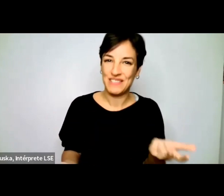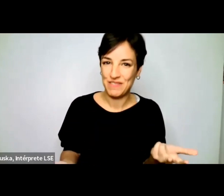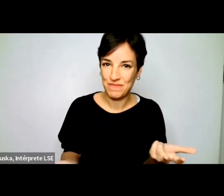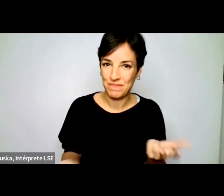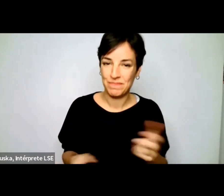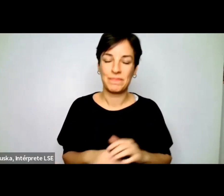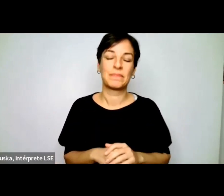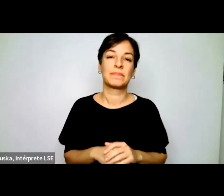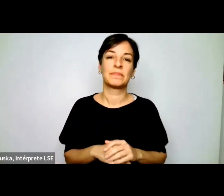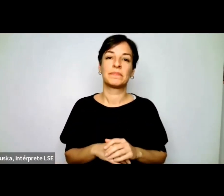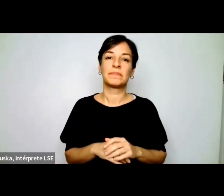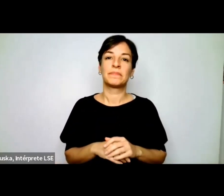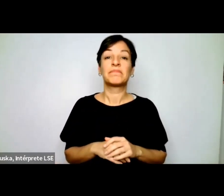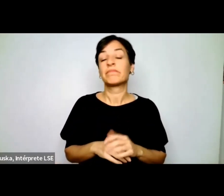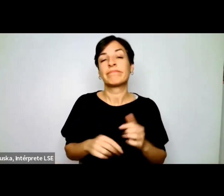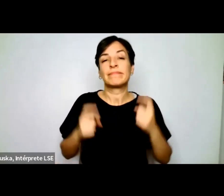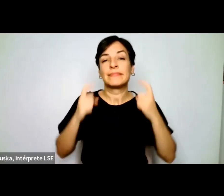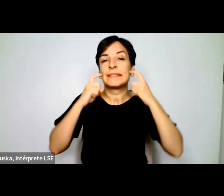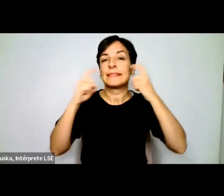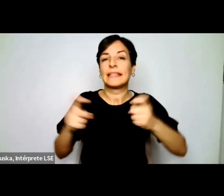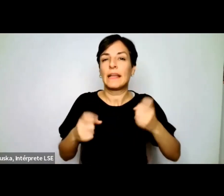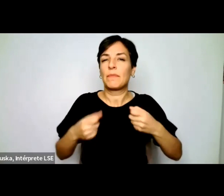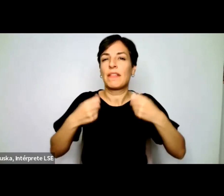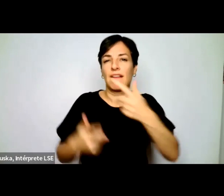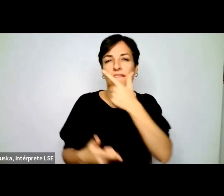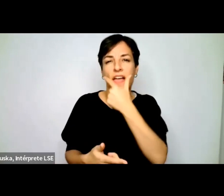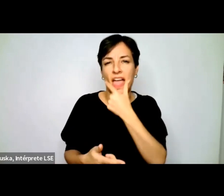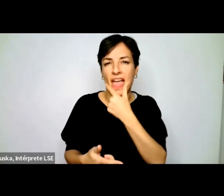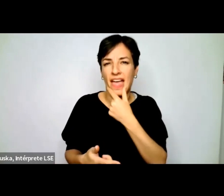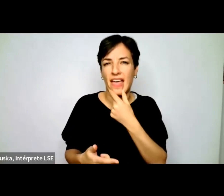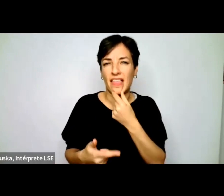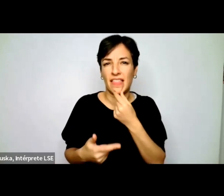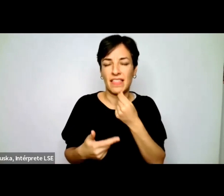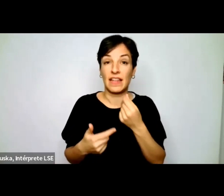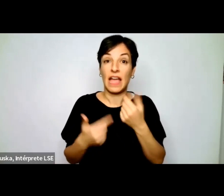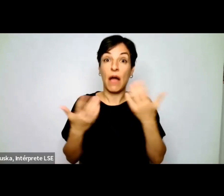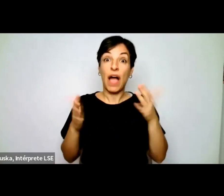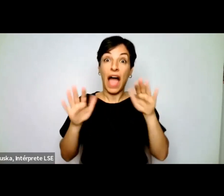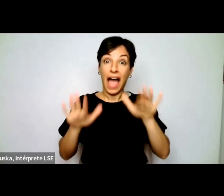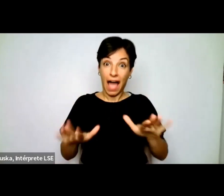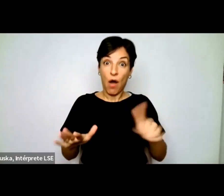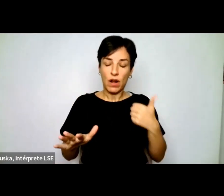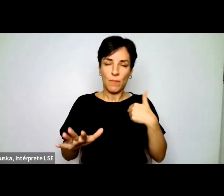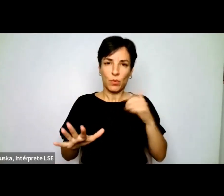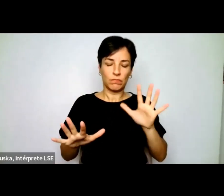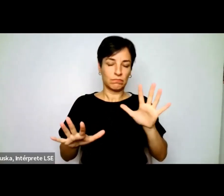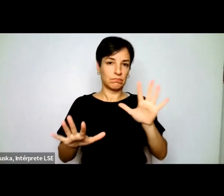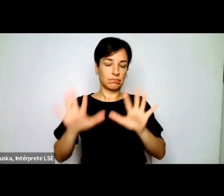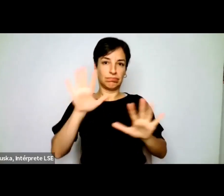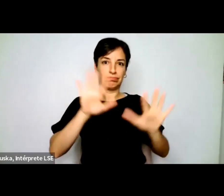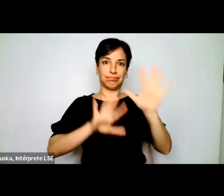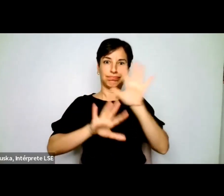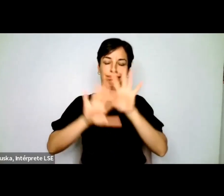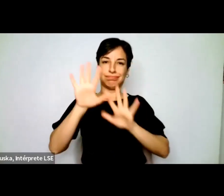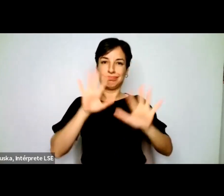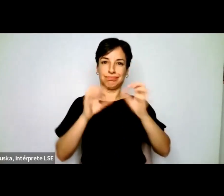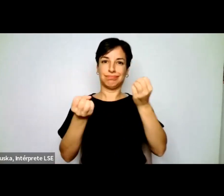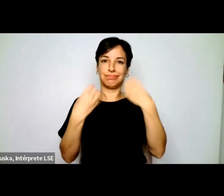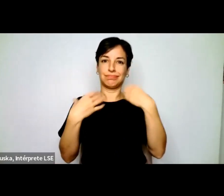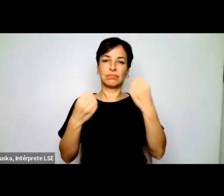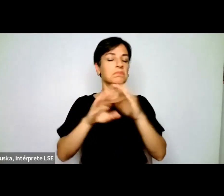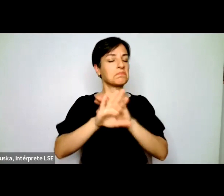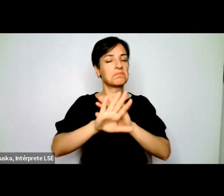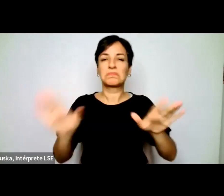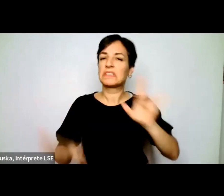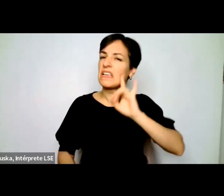intentar dar todas las facilidades que podáis y aunque ahora sí os resulte un poco complicado, a nosotros nos podéis